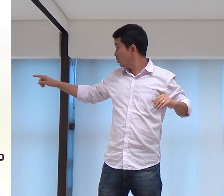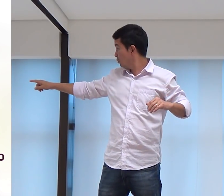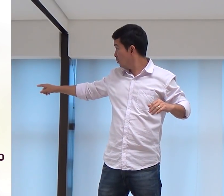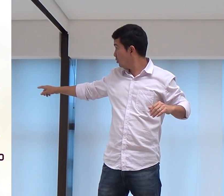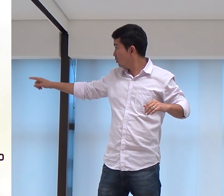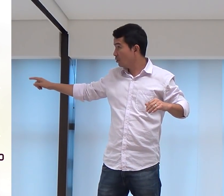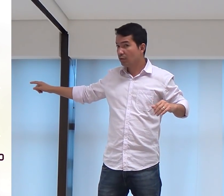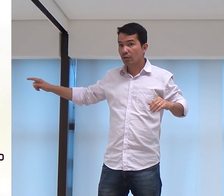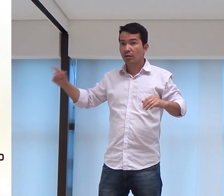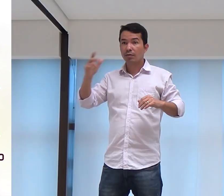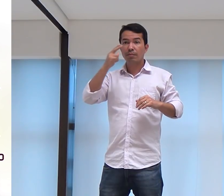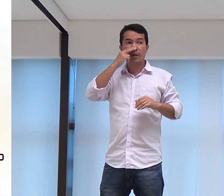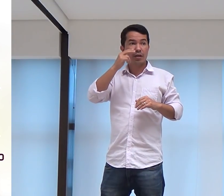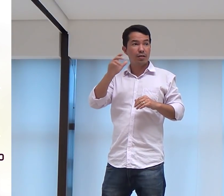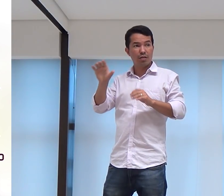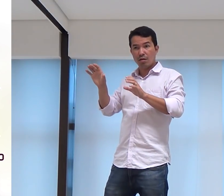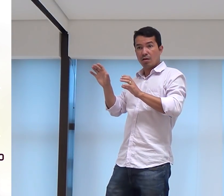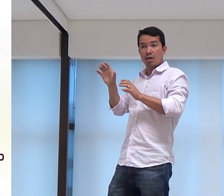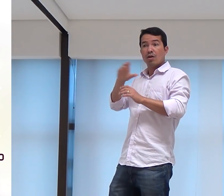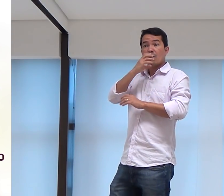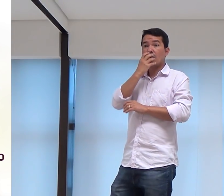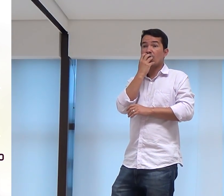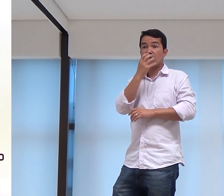anjos, seres celestes.